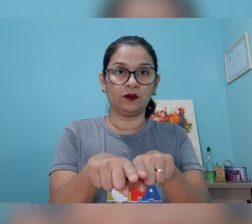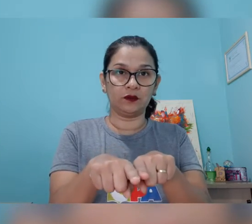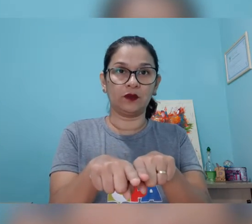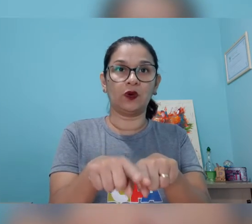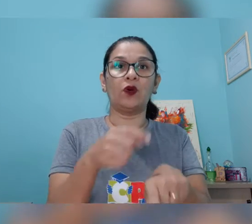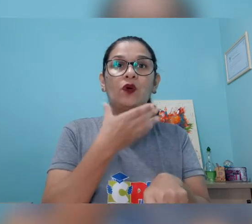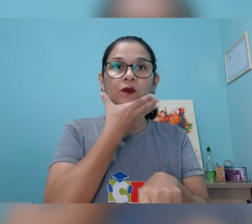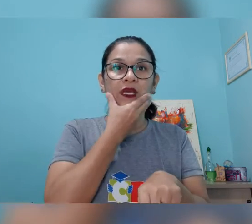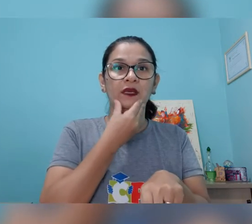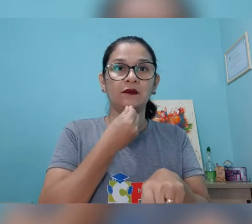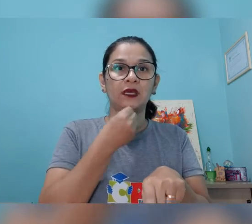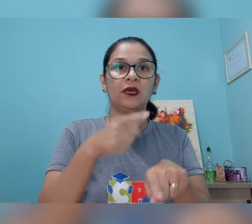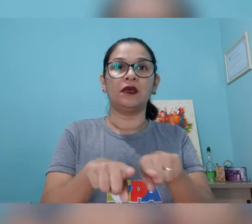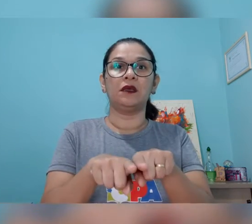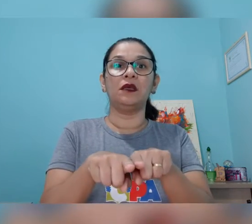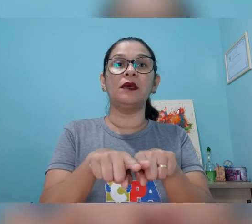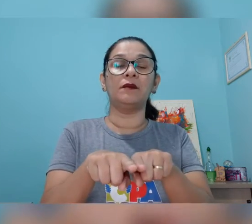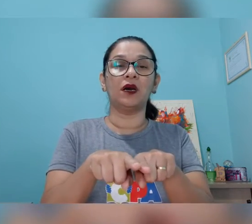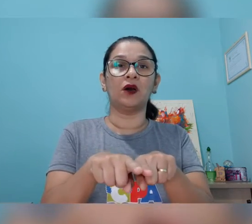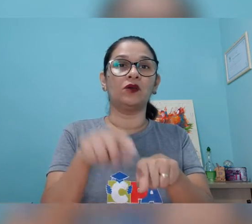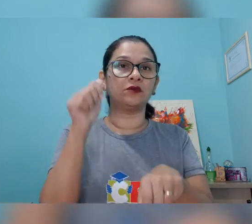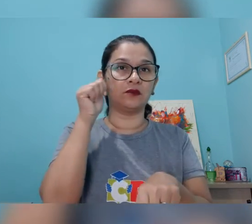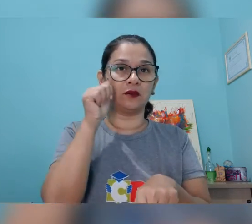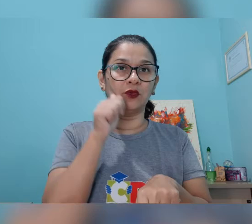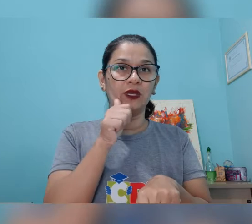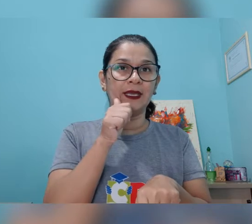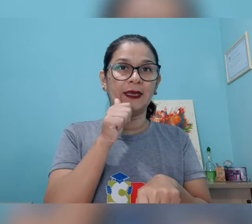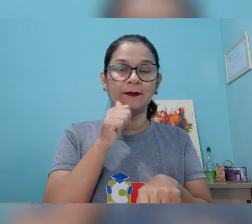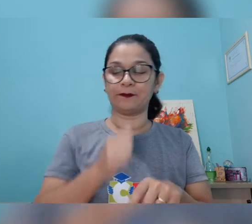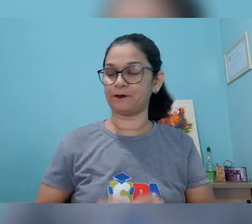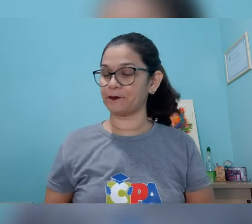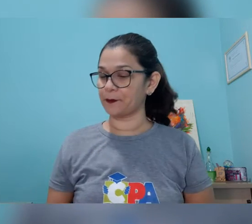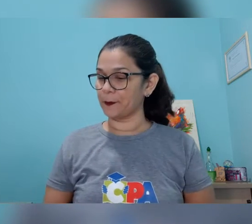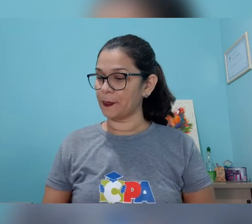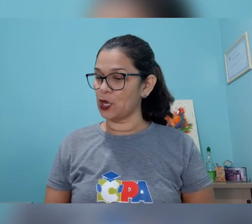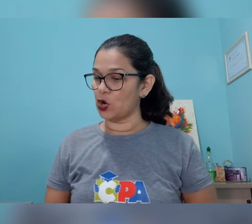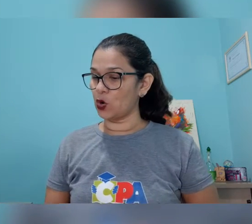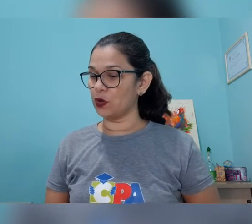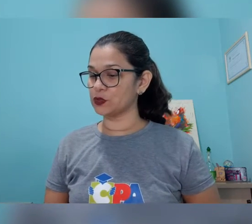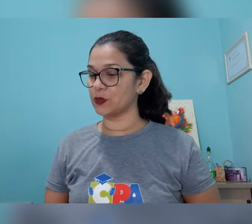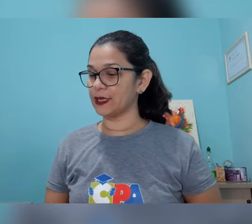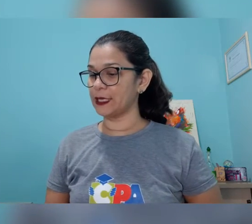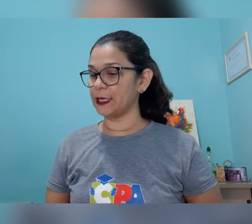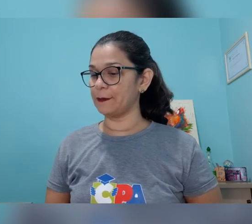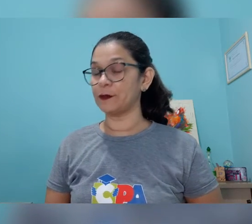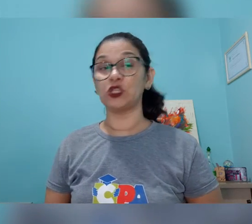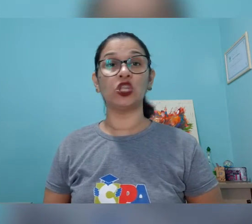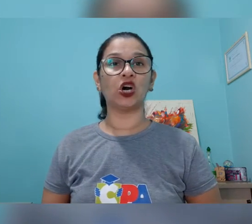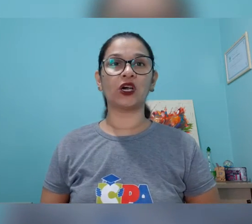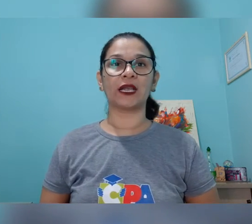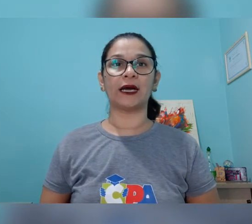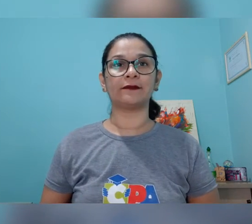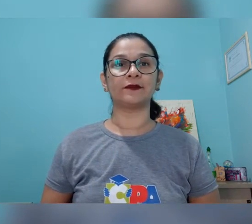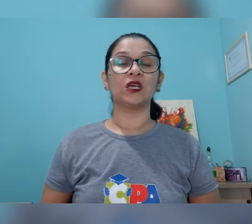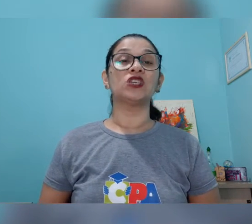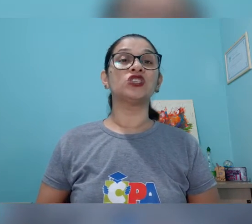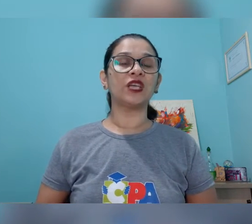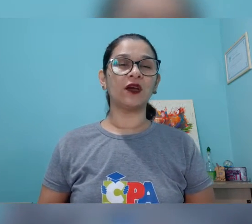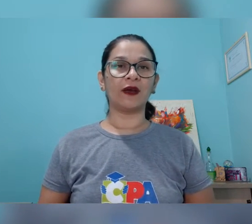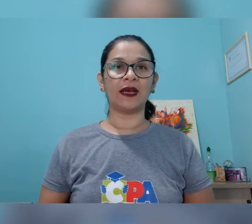Irmão, homem. Irmão, mulher. Outro aqui, nora. Genro é